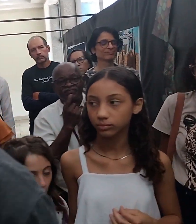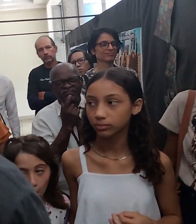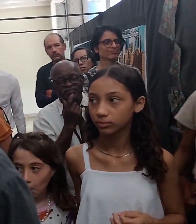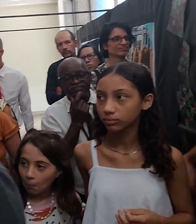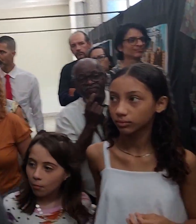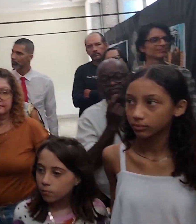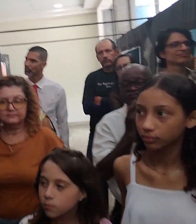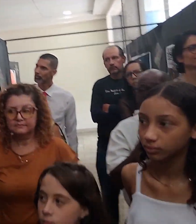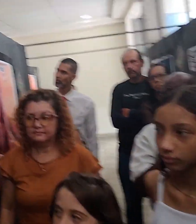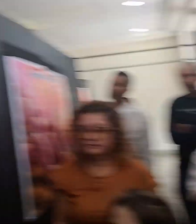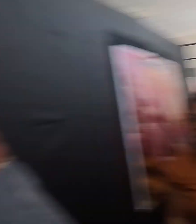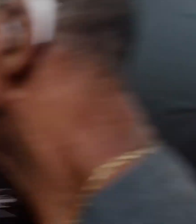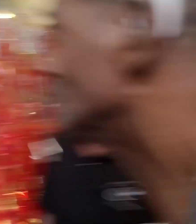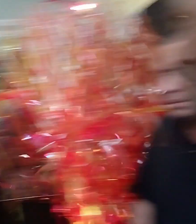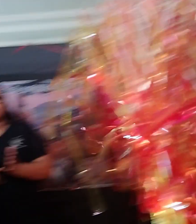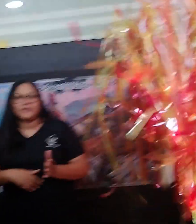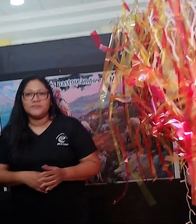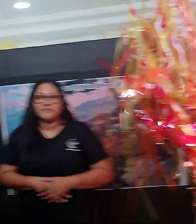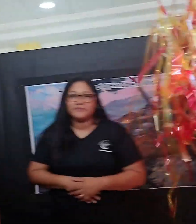cá, pra cá, pra todo mundo ver.